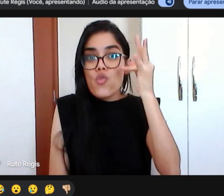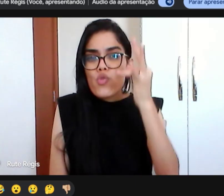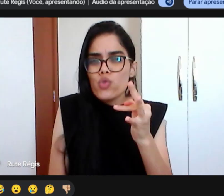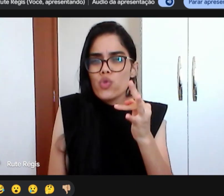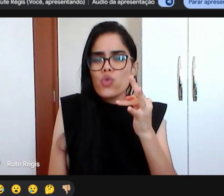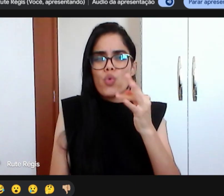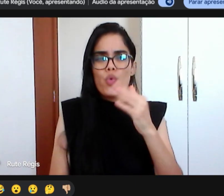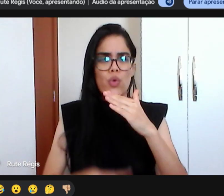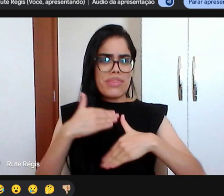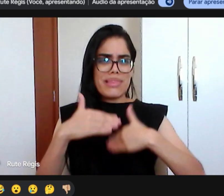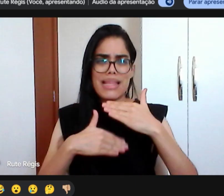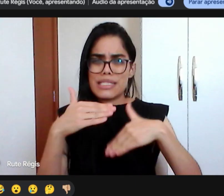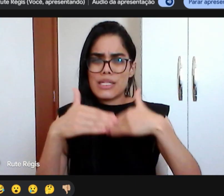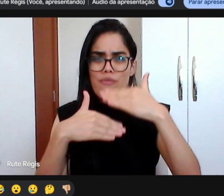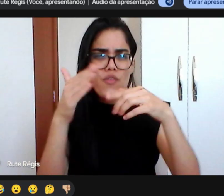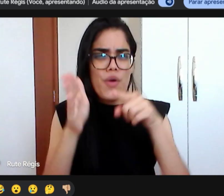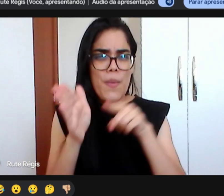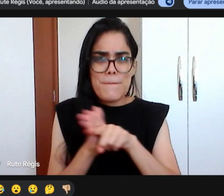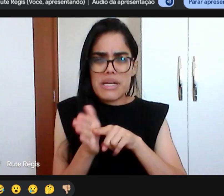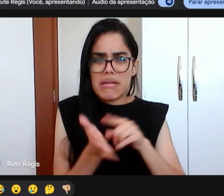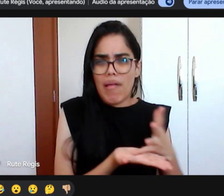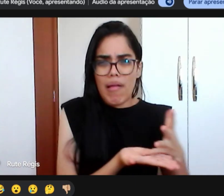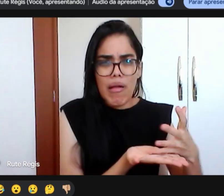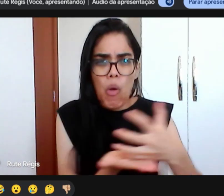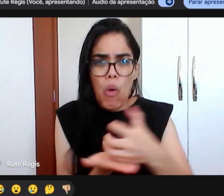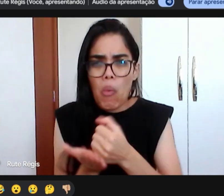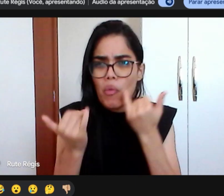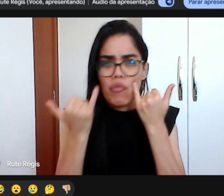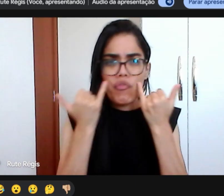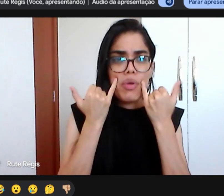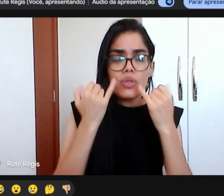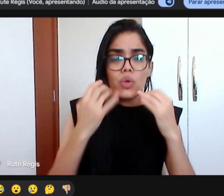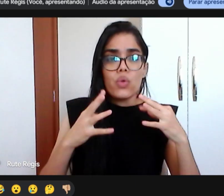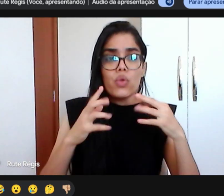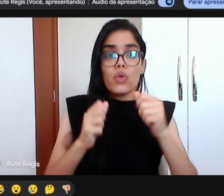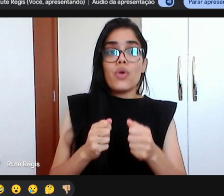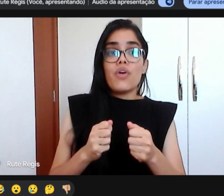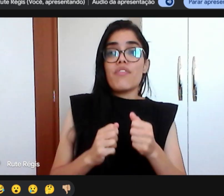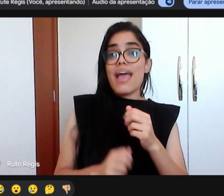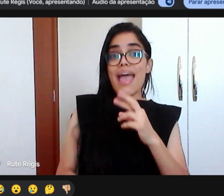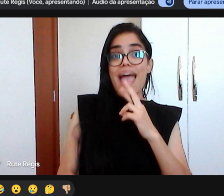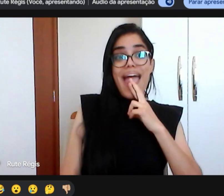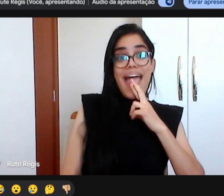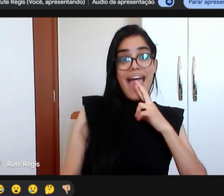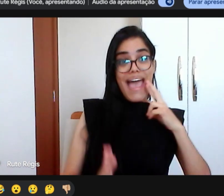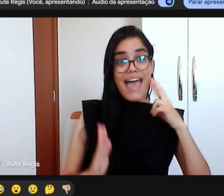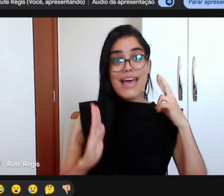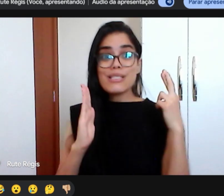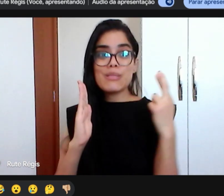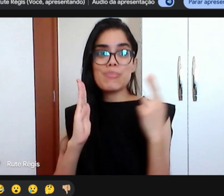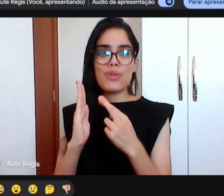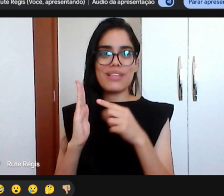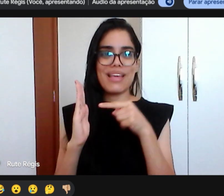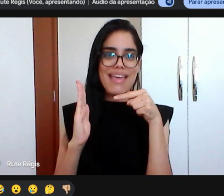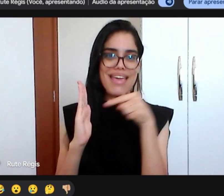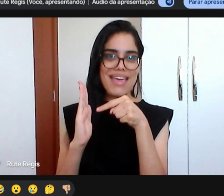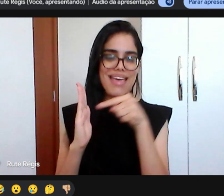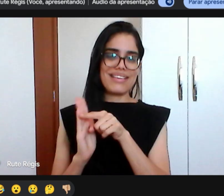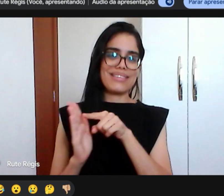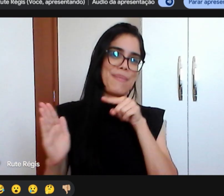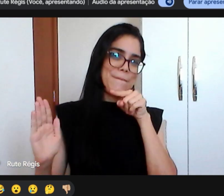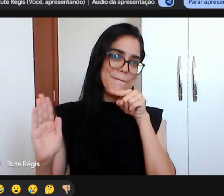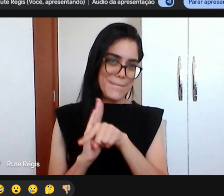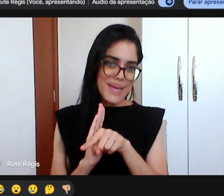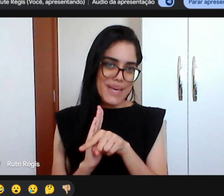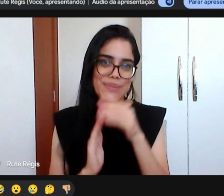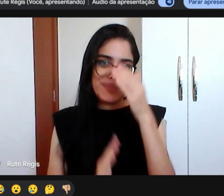Na sua dissertação, futuramente, essa pergunta que você colocou, a partir dos dados que você colocou,